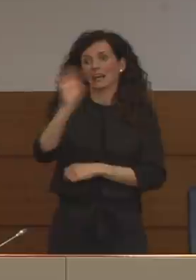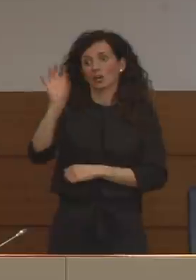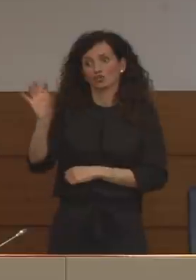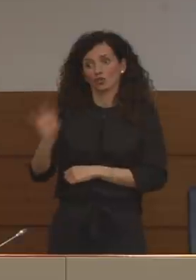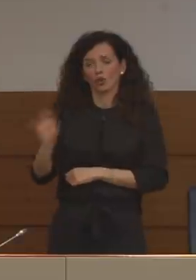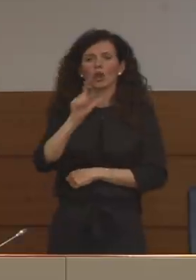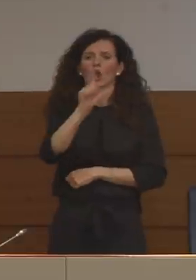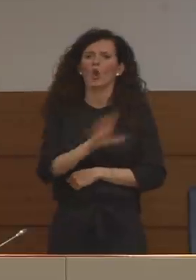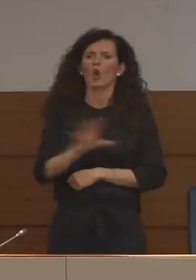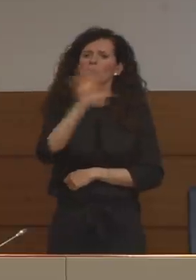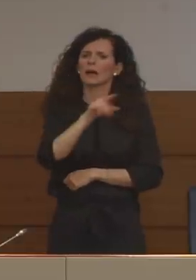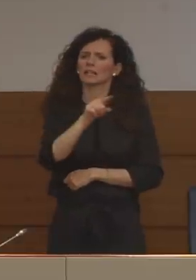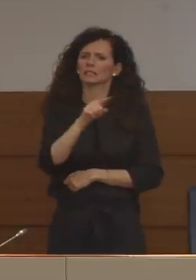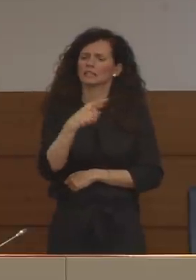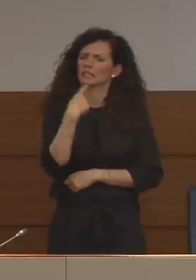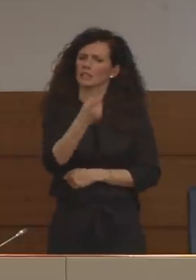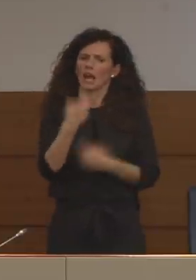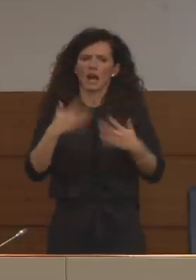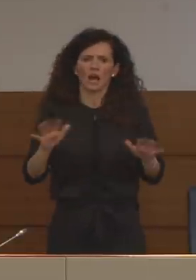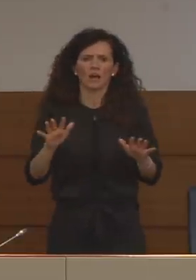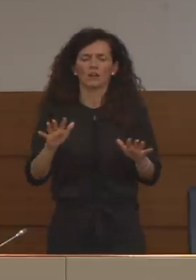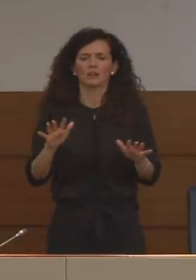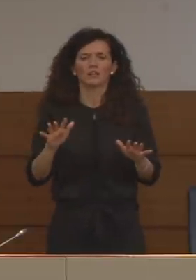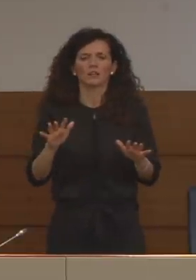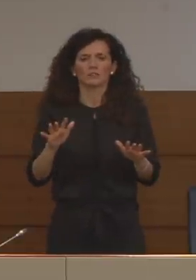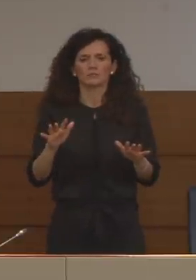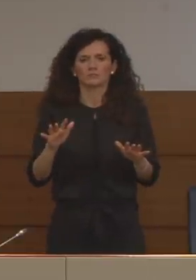è stato detto che nelle